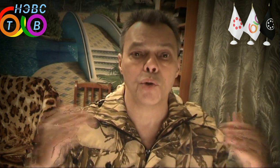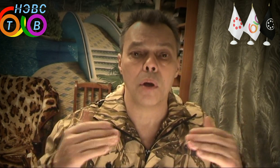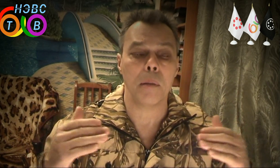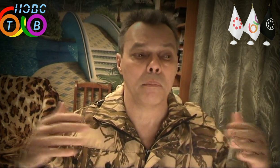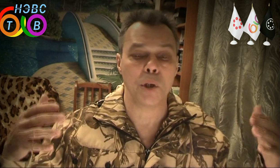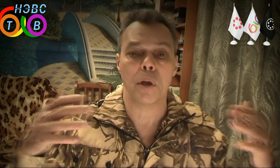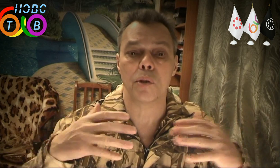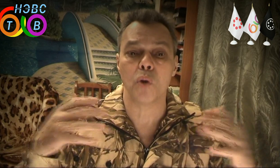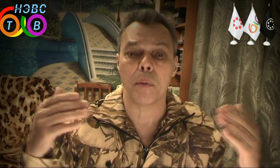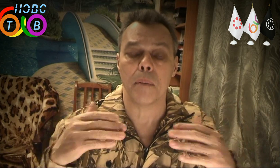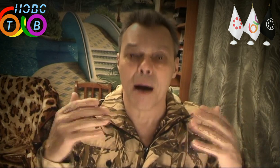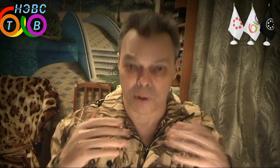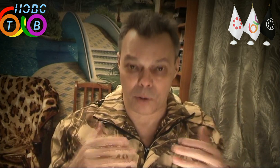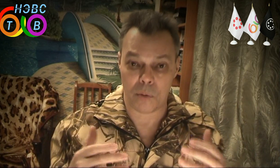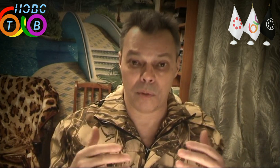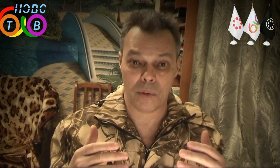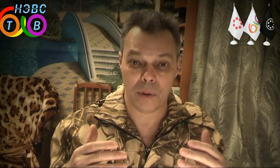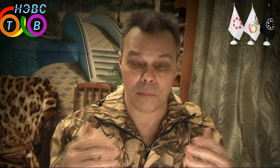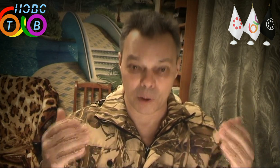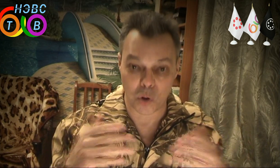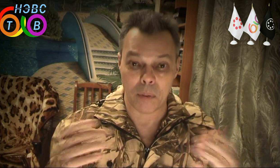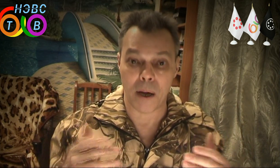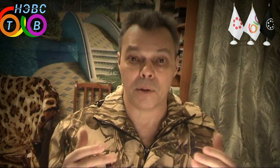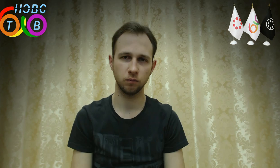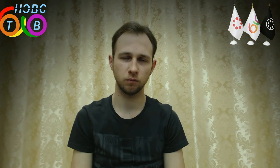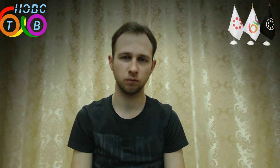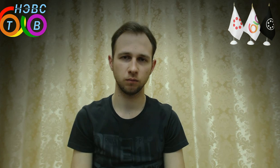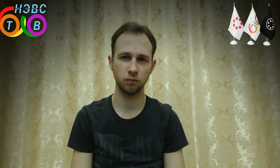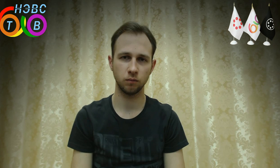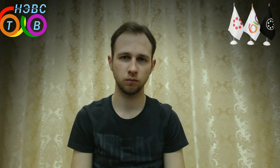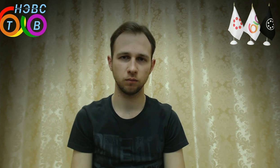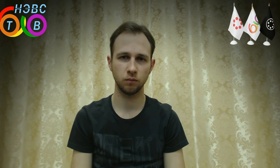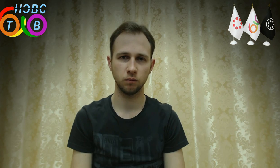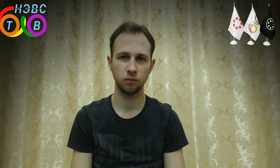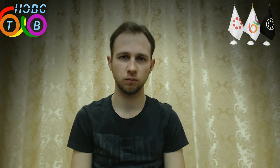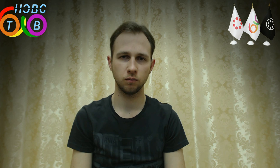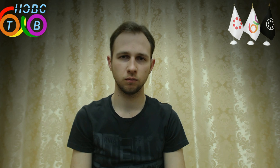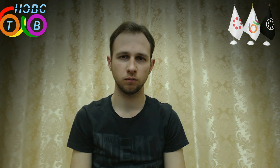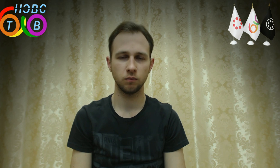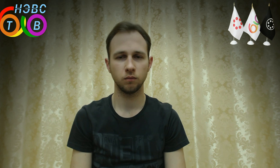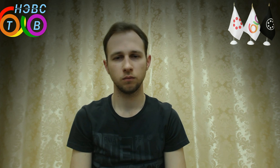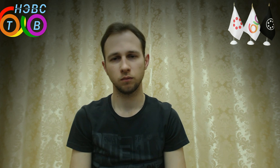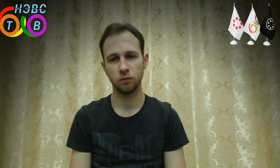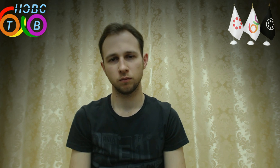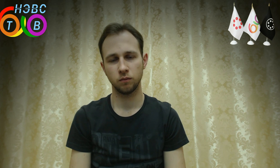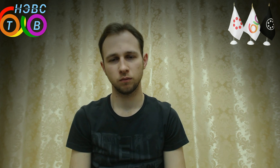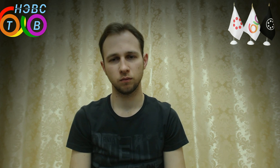еще и между отцом и матерью. Отцом и матерью. Кроме того, что проблемы между